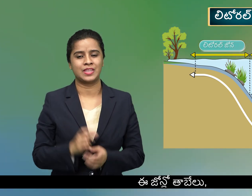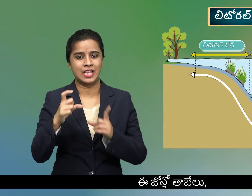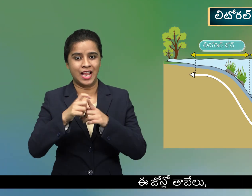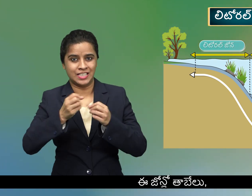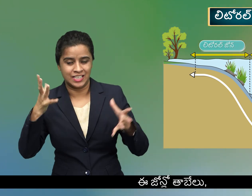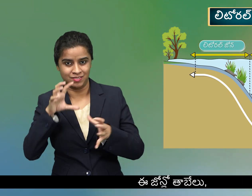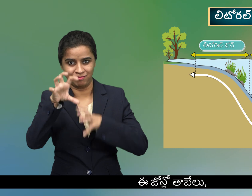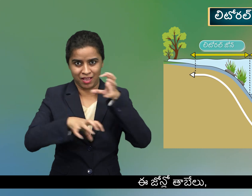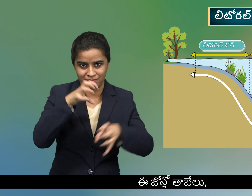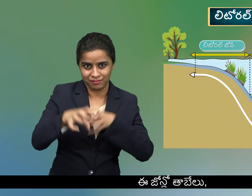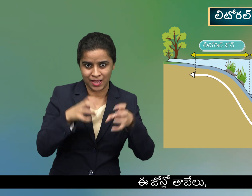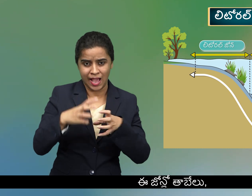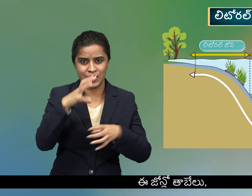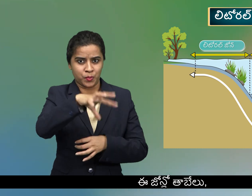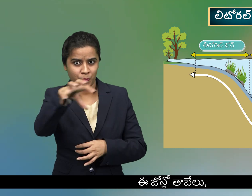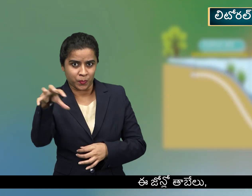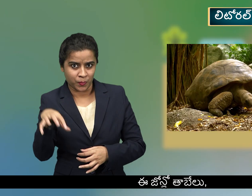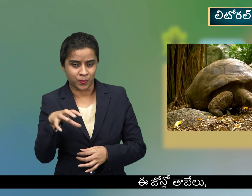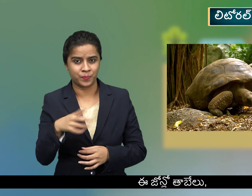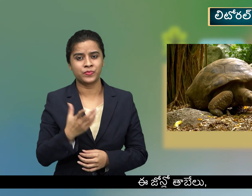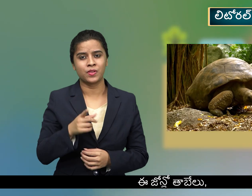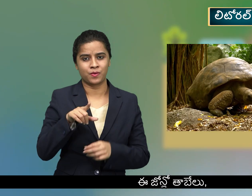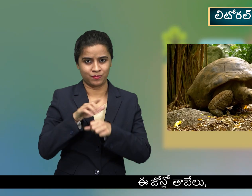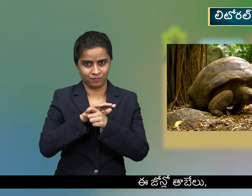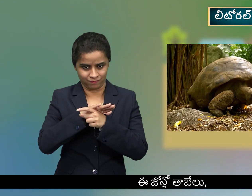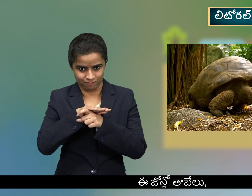ఈ జోన్లో తాబేలు,